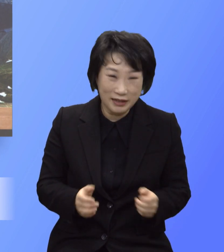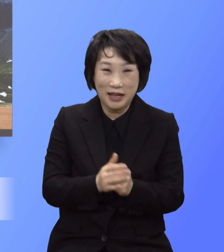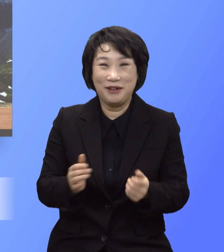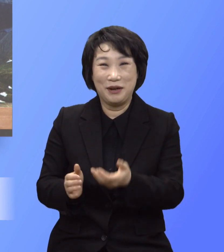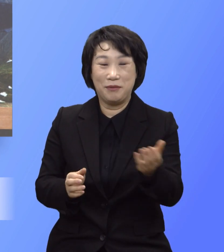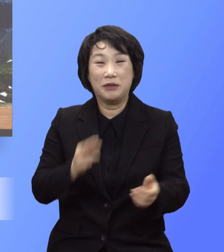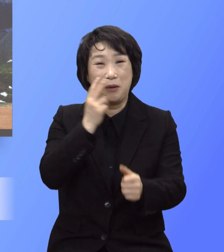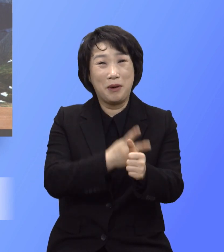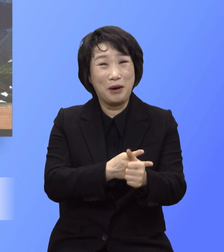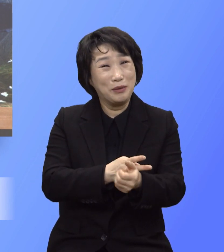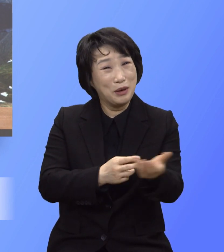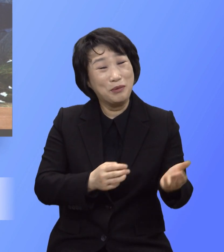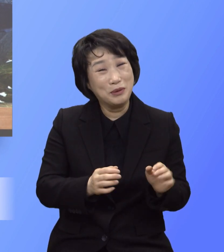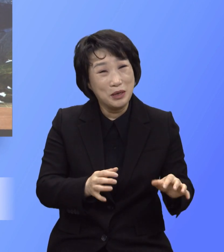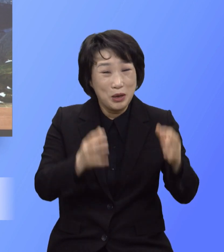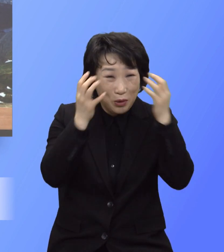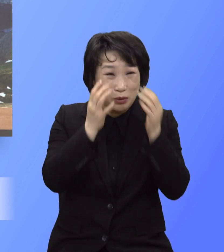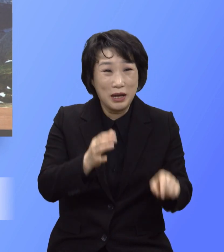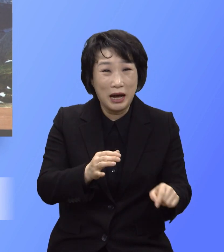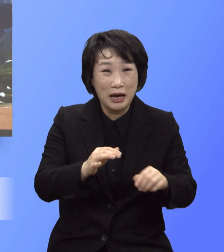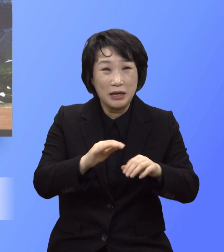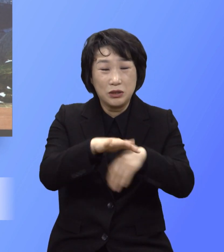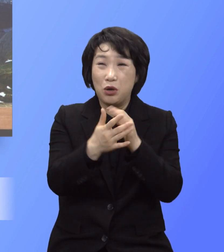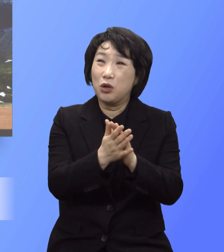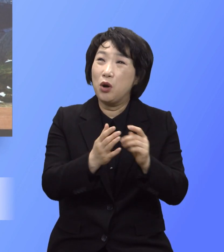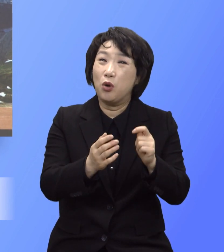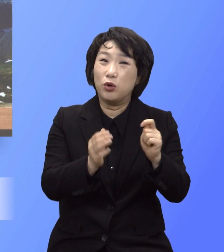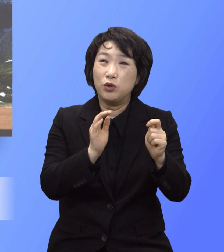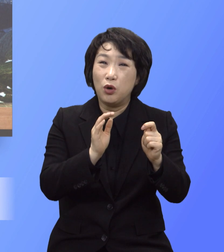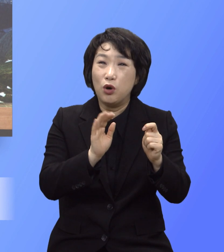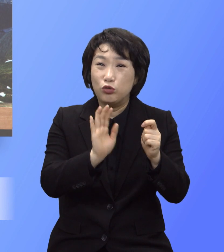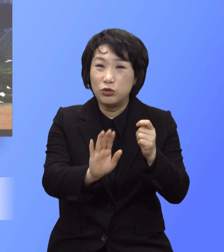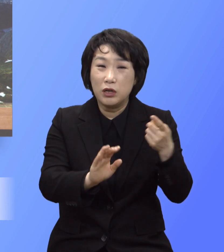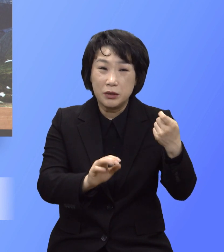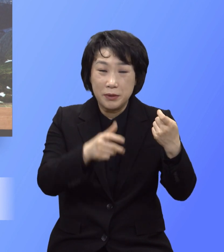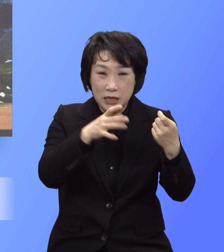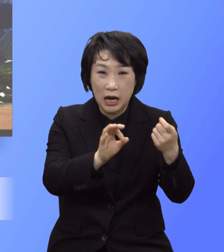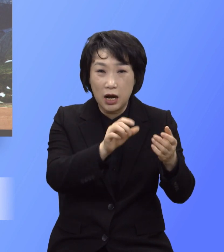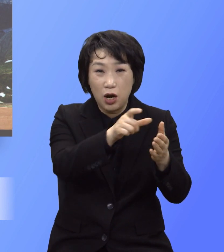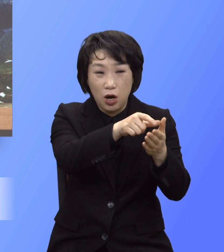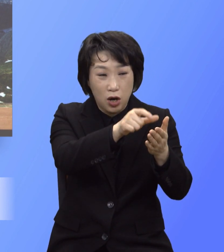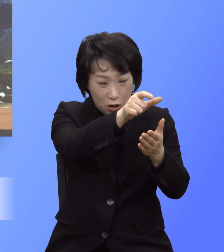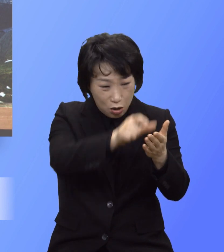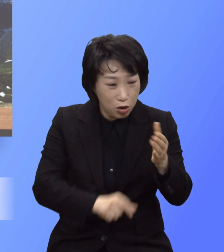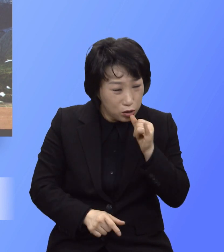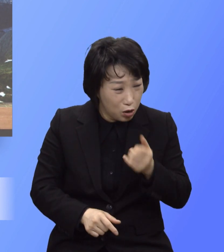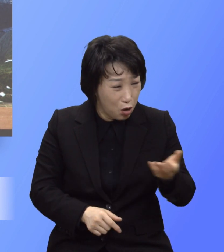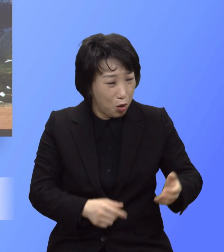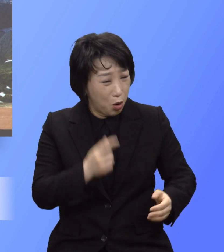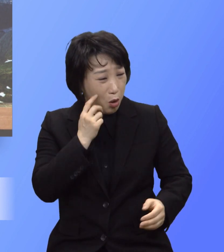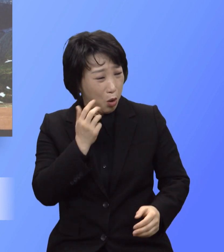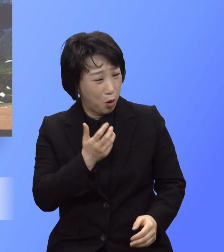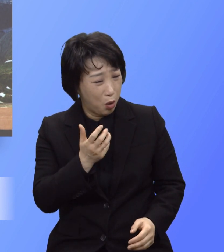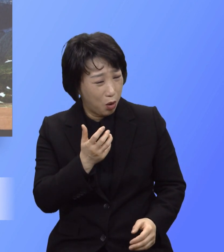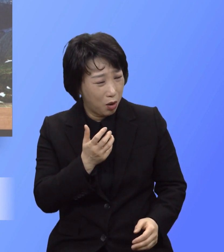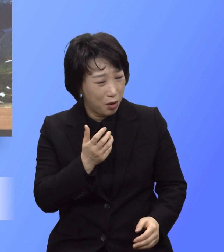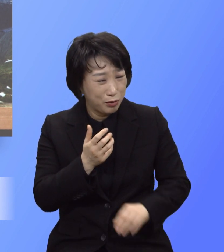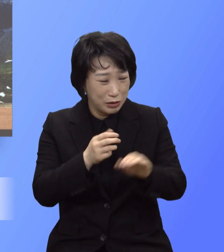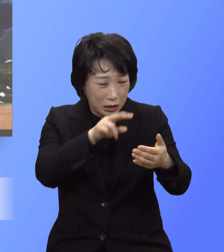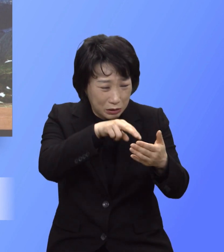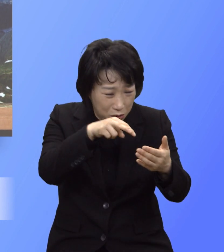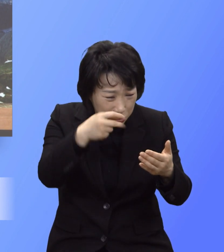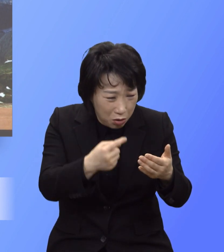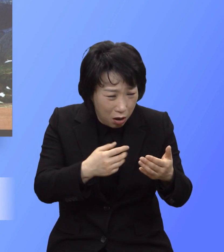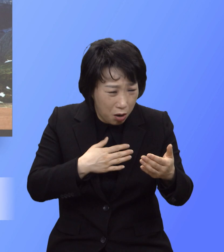사도 바울의 고난이 고린도후서 11장에 기록되어 있을 때 아주 넌더리가 나는 고난, 우리가 읽기만